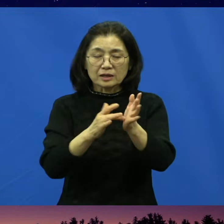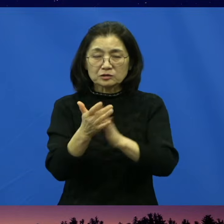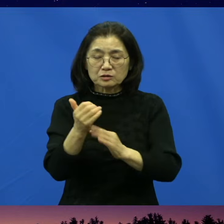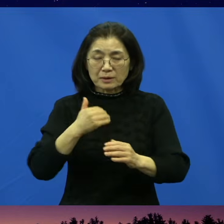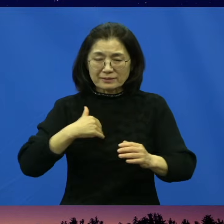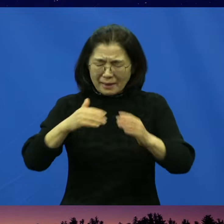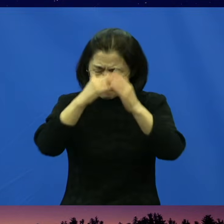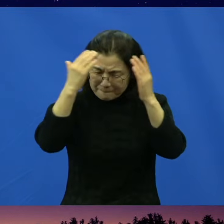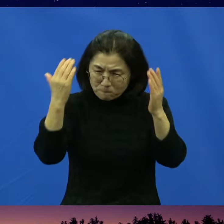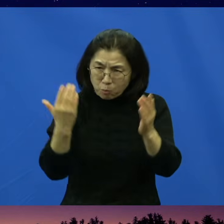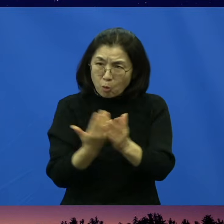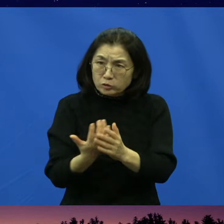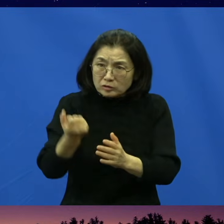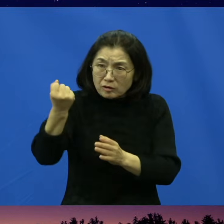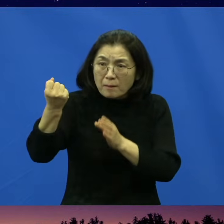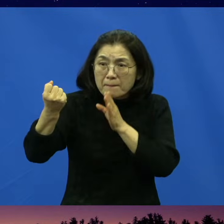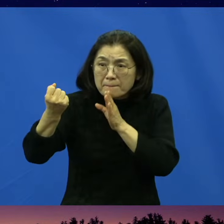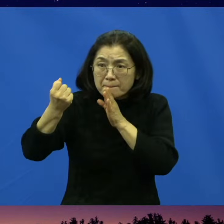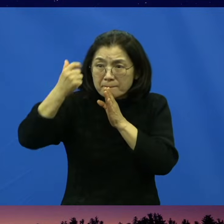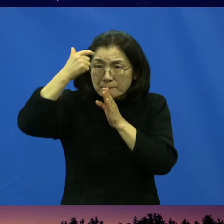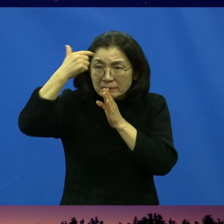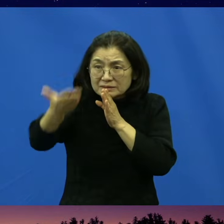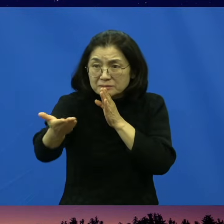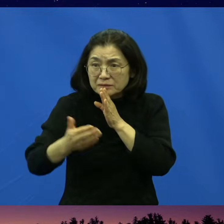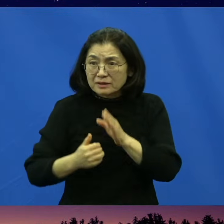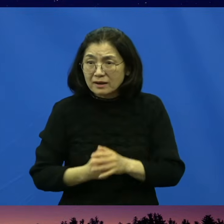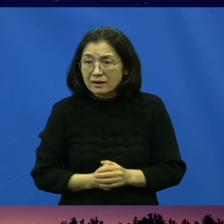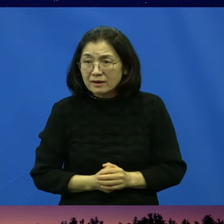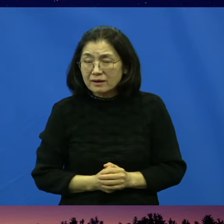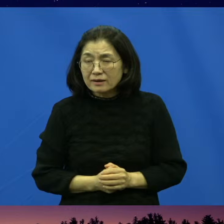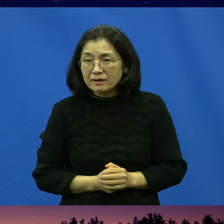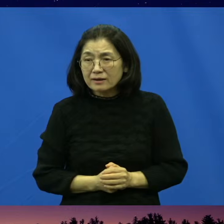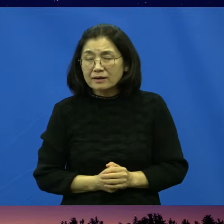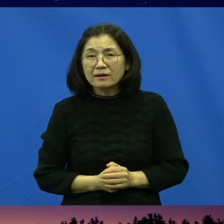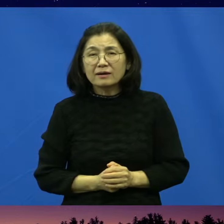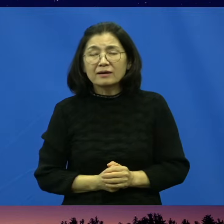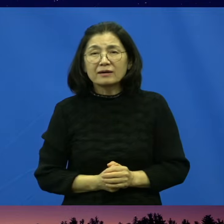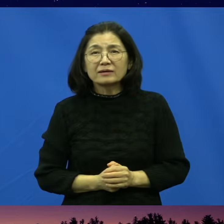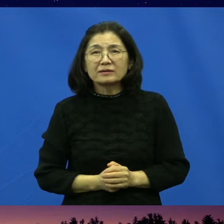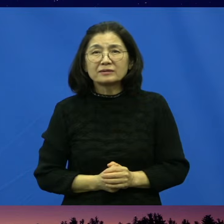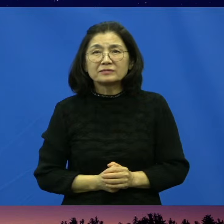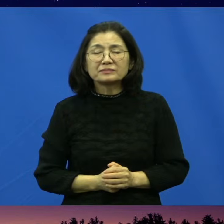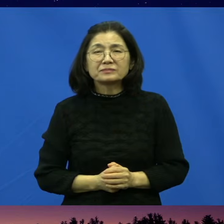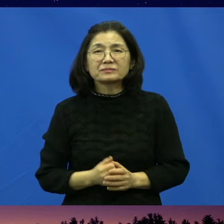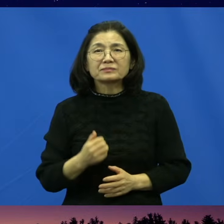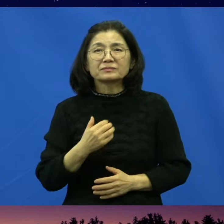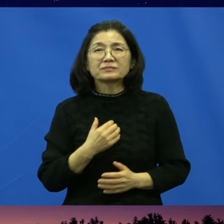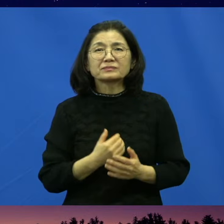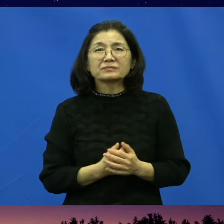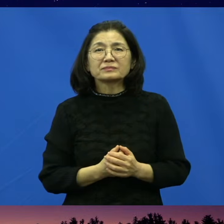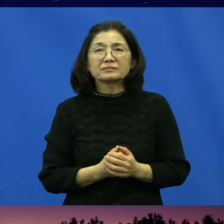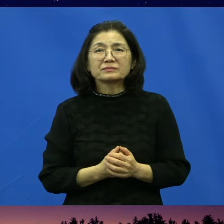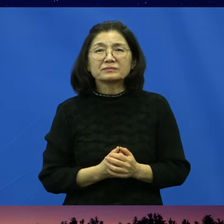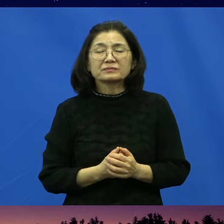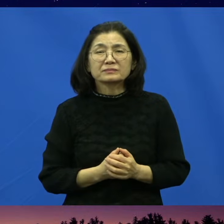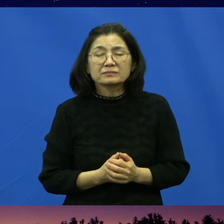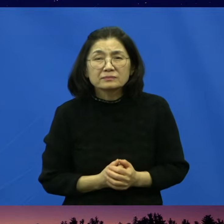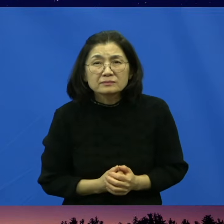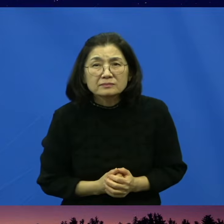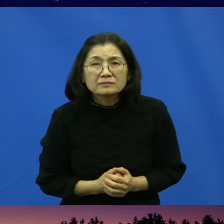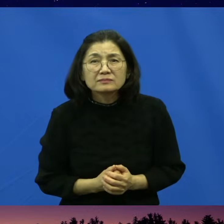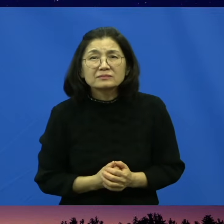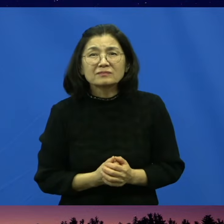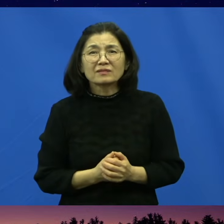여러분, 저는 자라면서 할머니의 사랑을 참 많이 받고 자랐습니다. 그래서 좀 귀티가 나는데요,